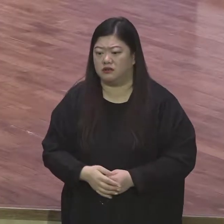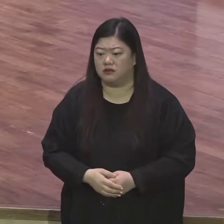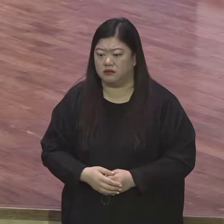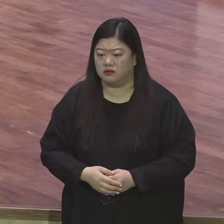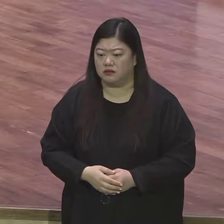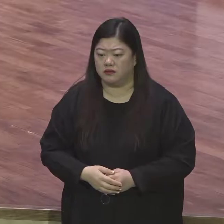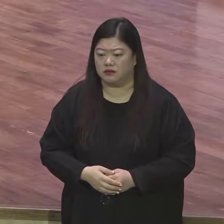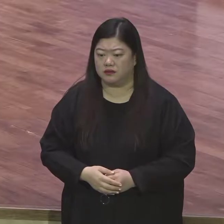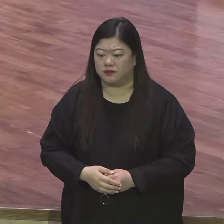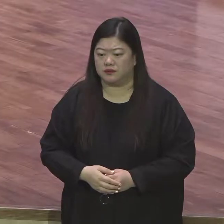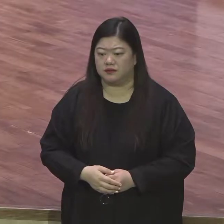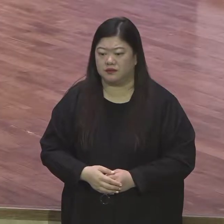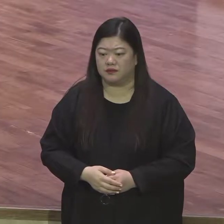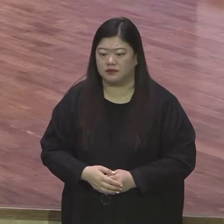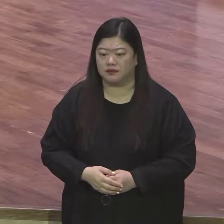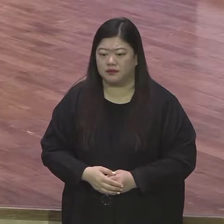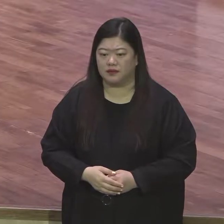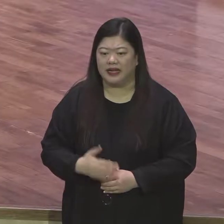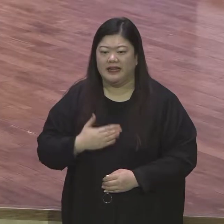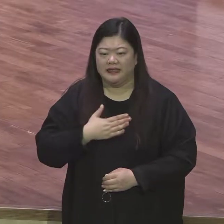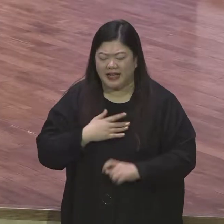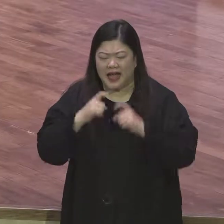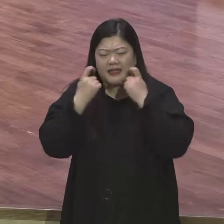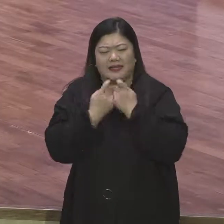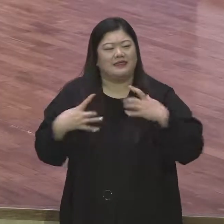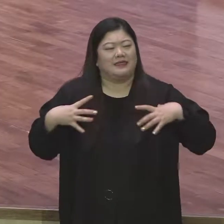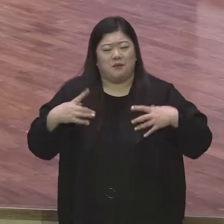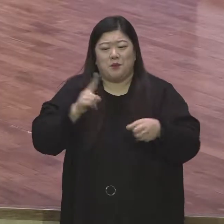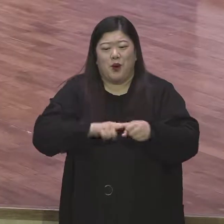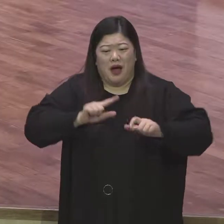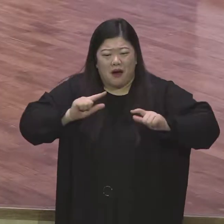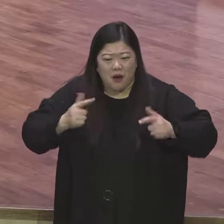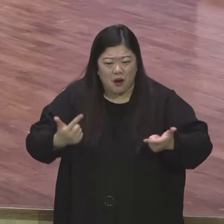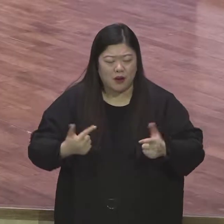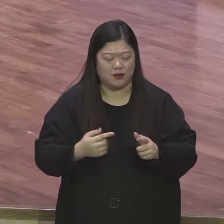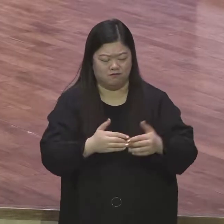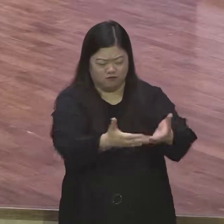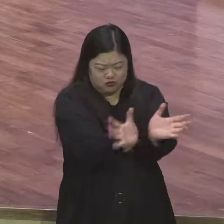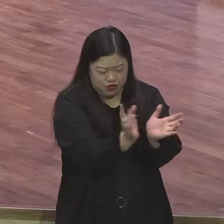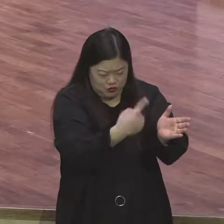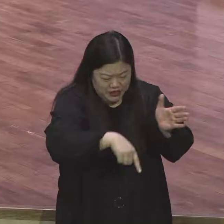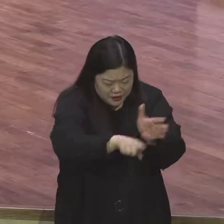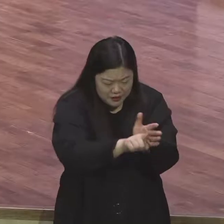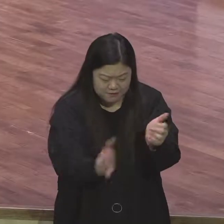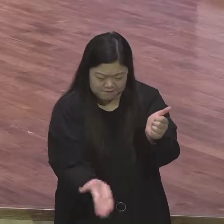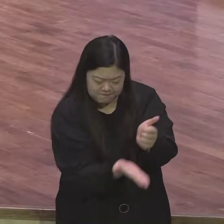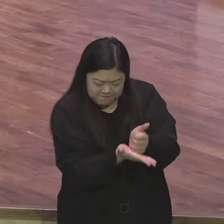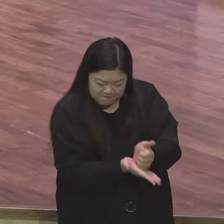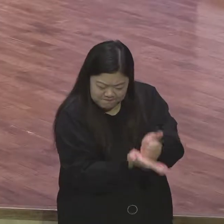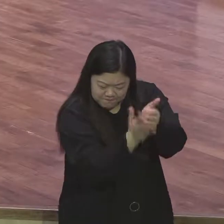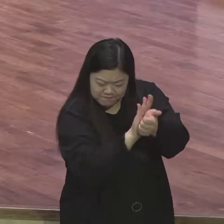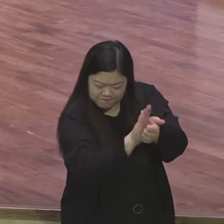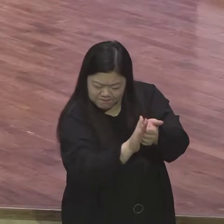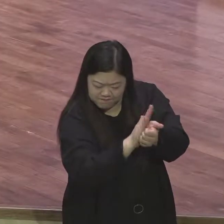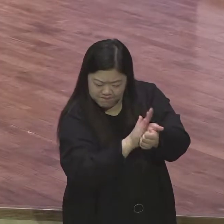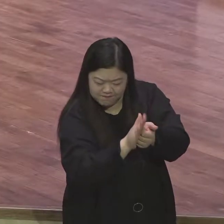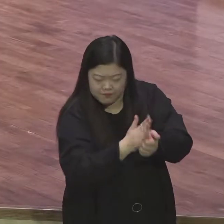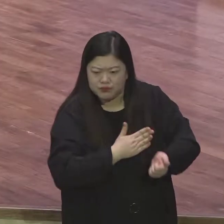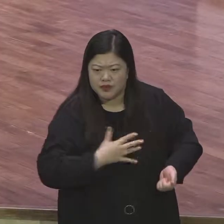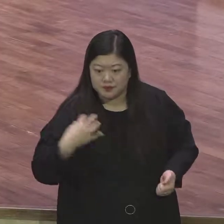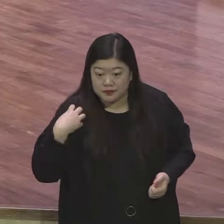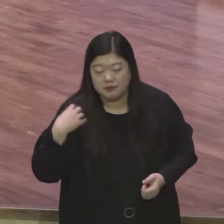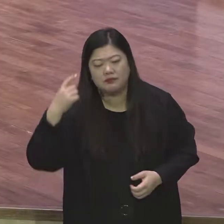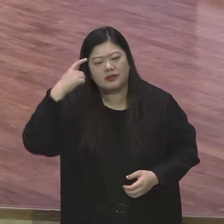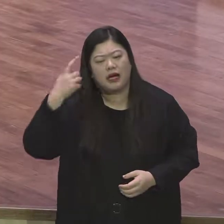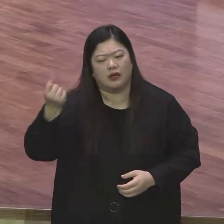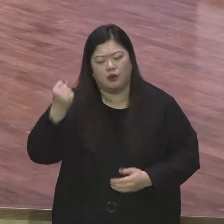정말 이름도 빚도 없이 내가 섬겨야 되겠다. 직분을 받고 아무 직분이 없다면 하나님이 관심을 가지시고 응답해